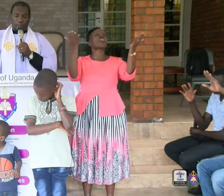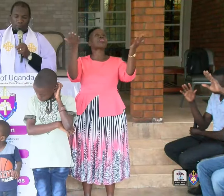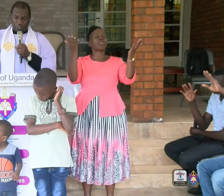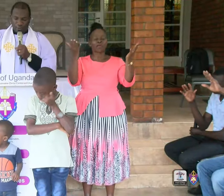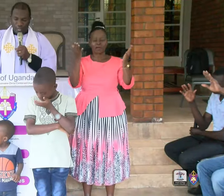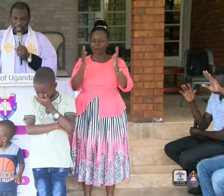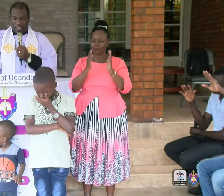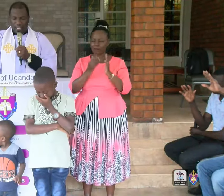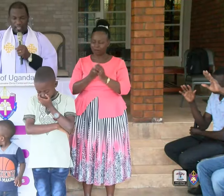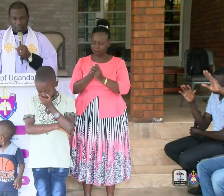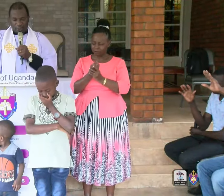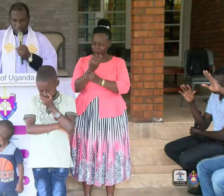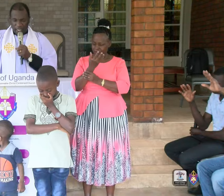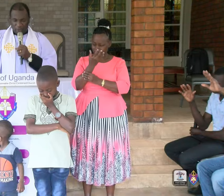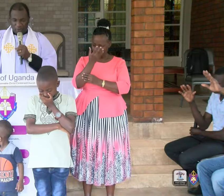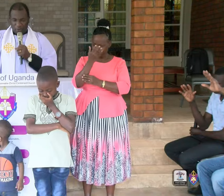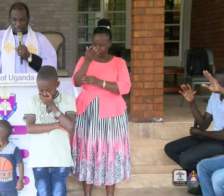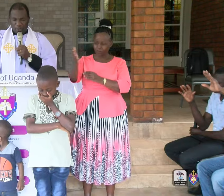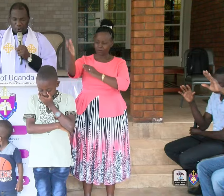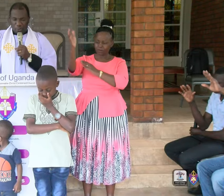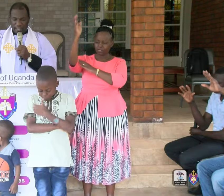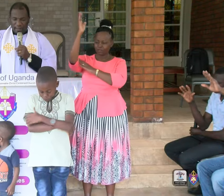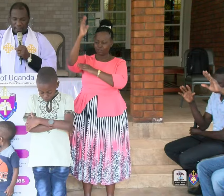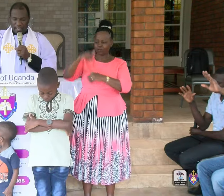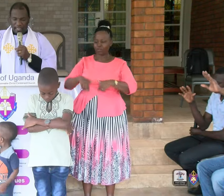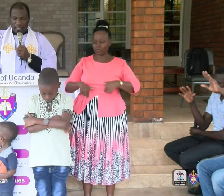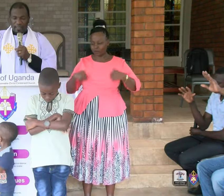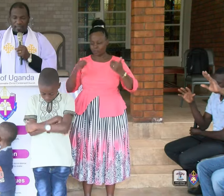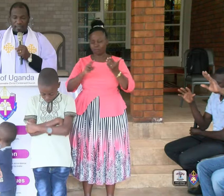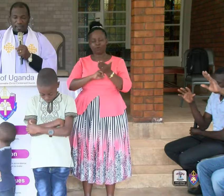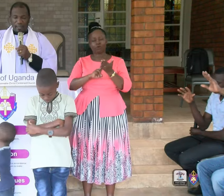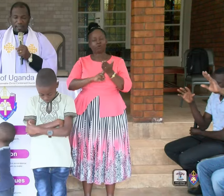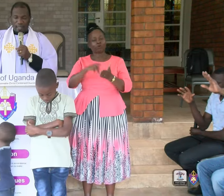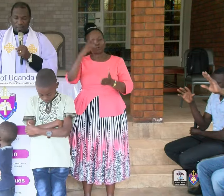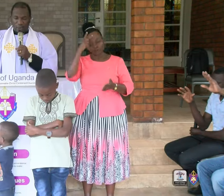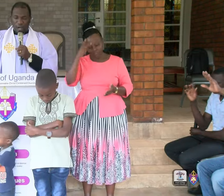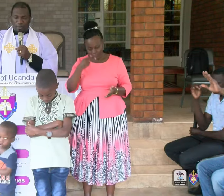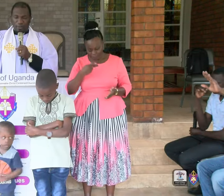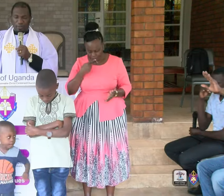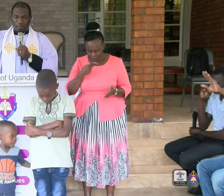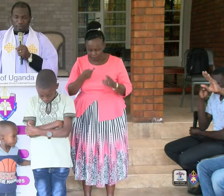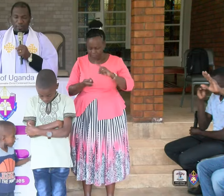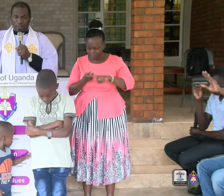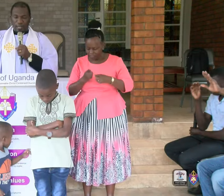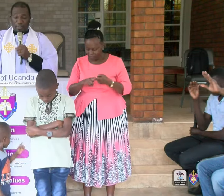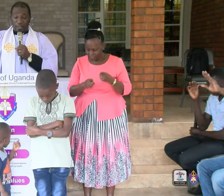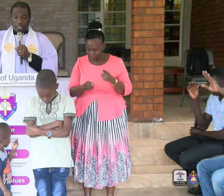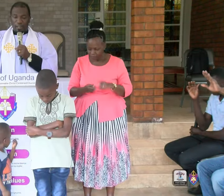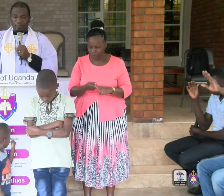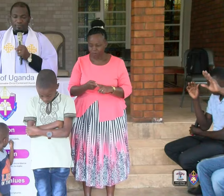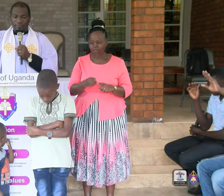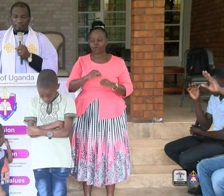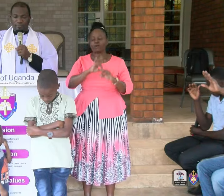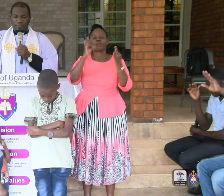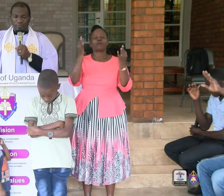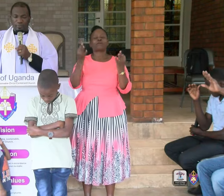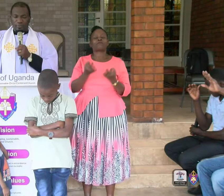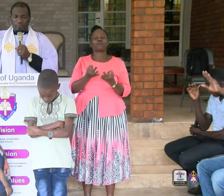wabula bakuzibwe ggwe Katonda omulamu, ng'okozesa abazadde n'emikwano n'ab'ekika.